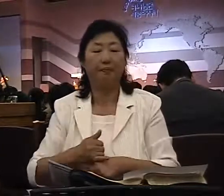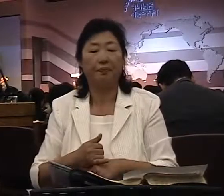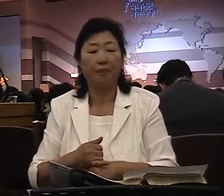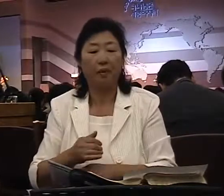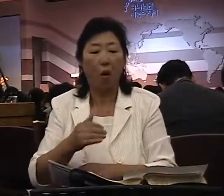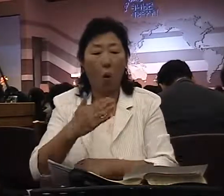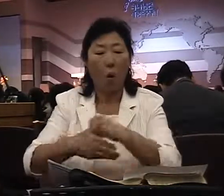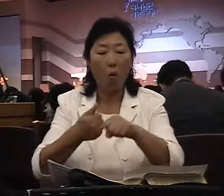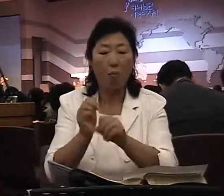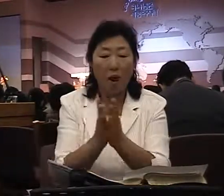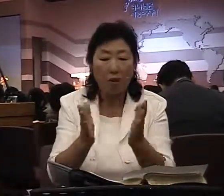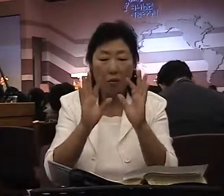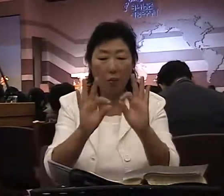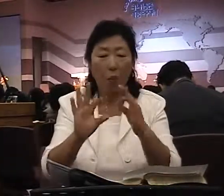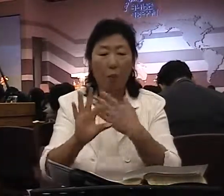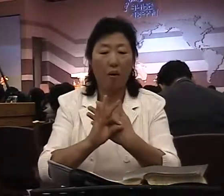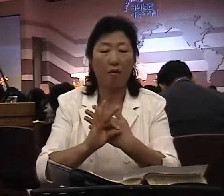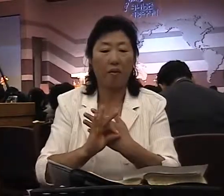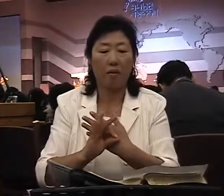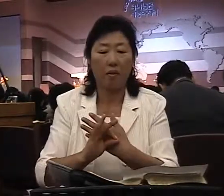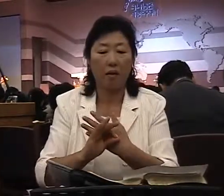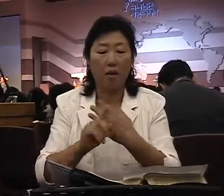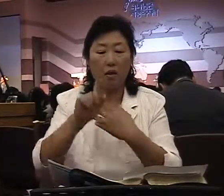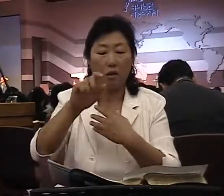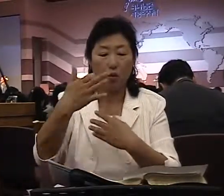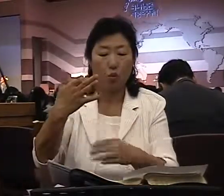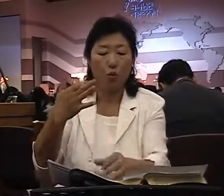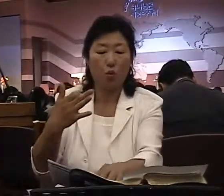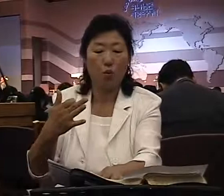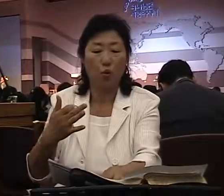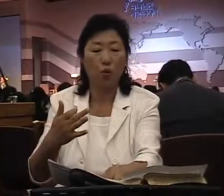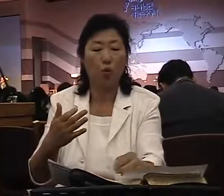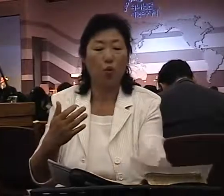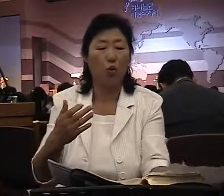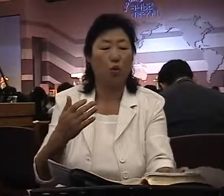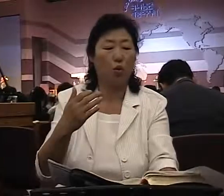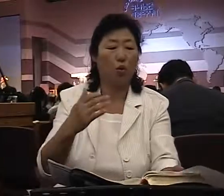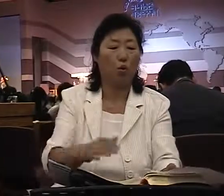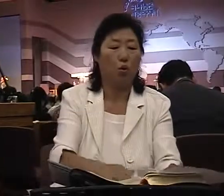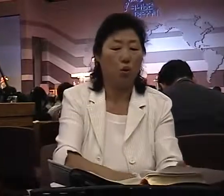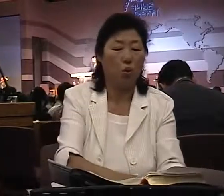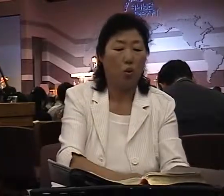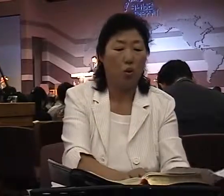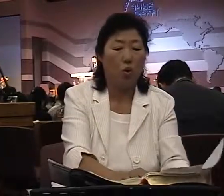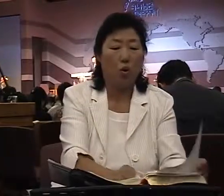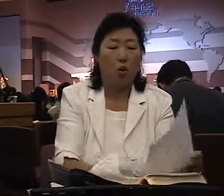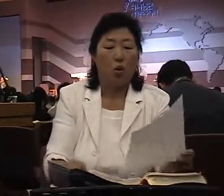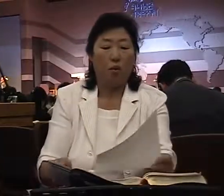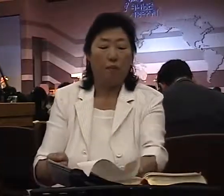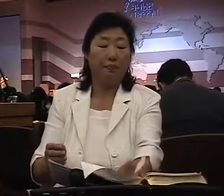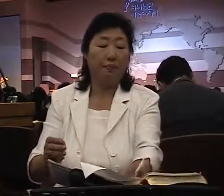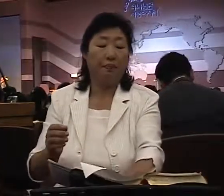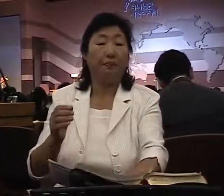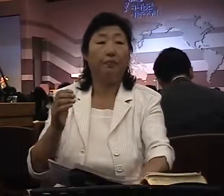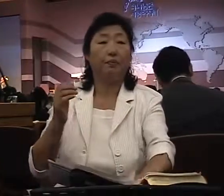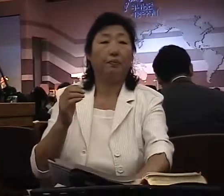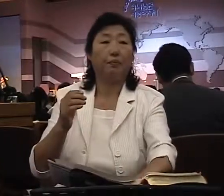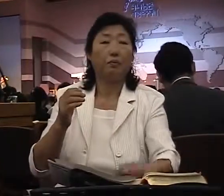보면은요, 자, 19절부터 보면 육체의 일은 현저하니 Acts of the Sinful Nature 하면서